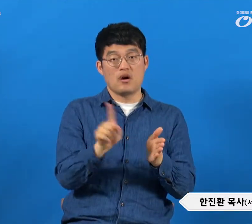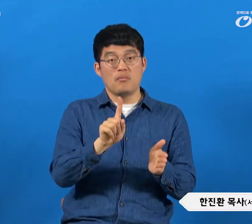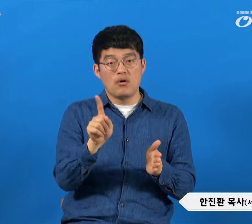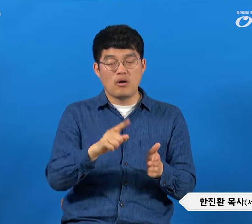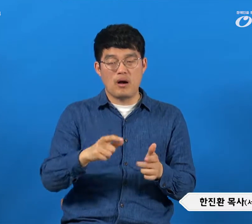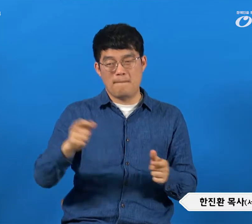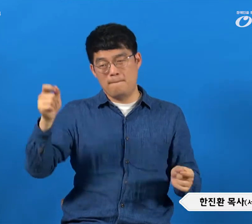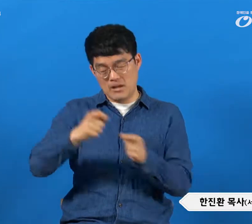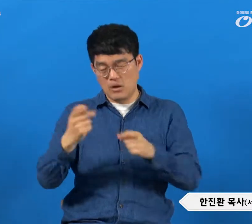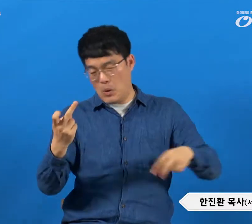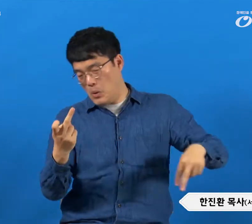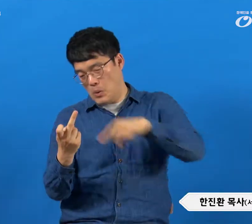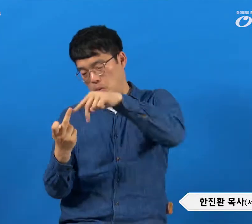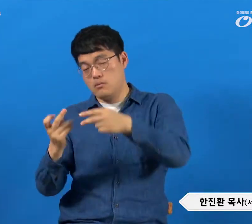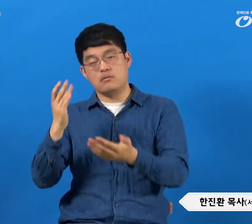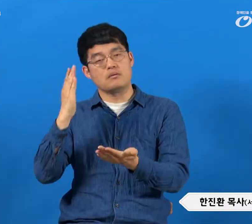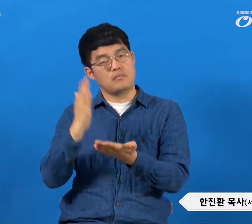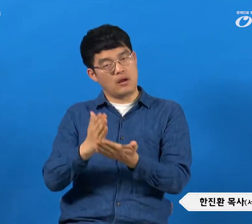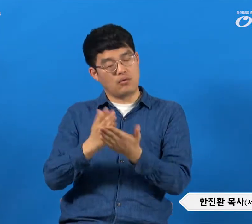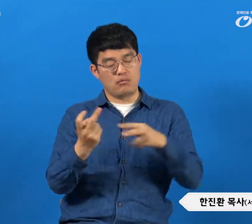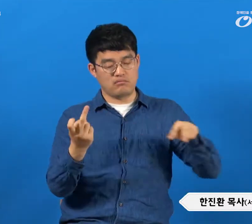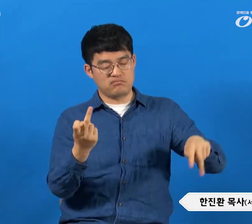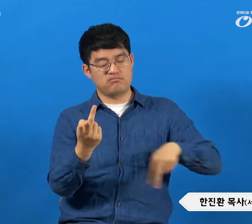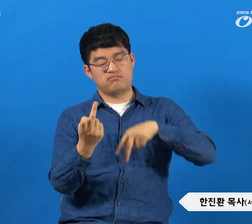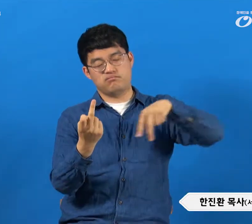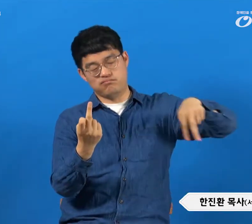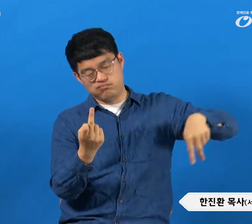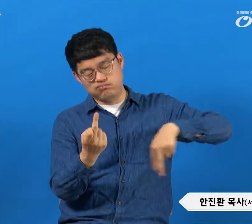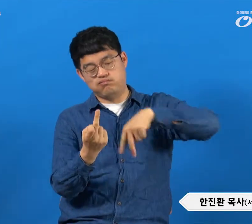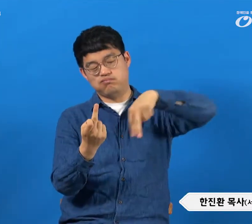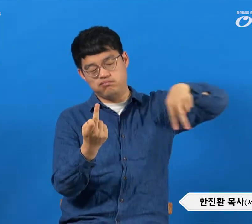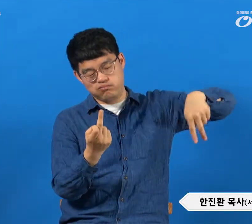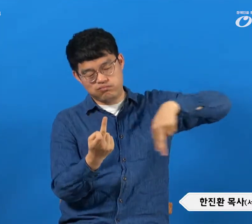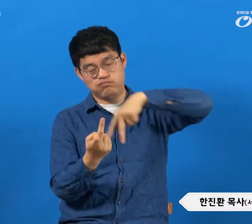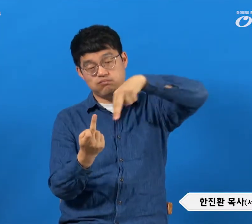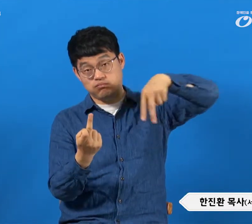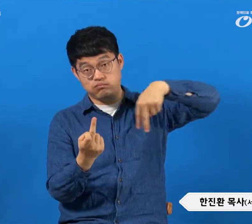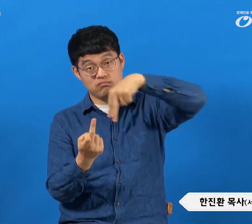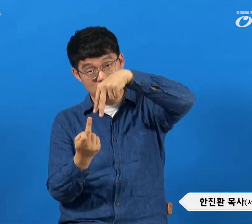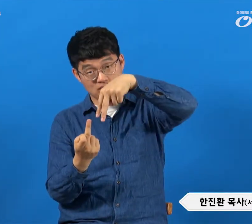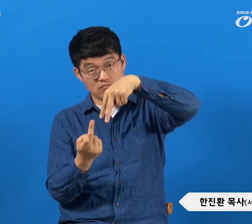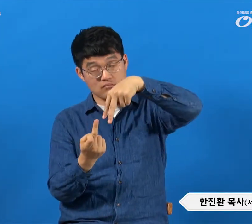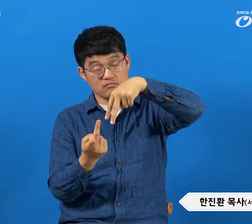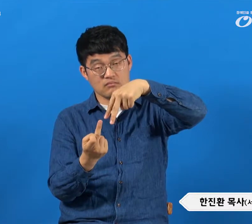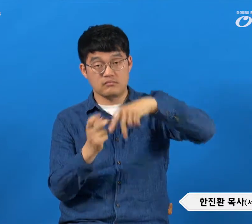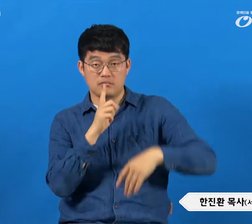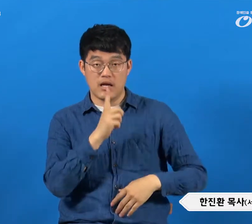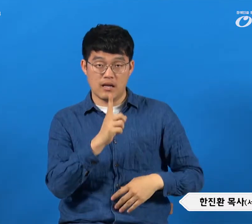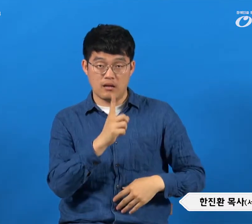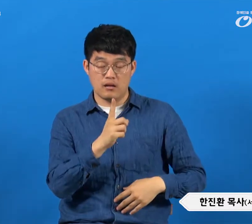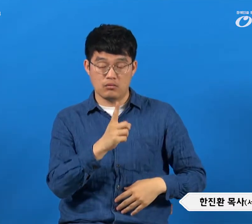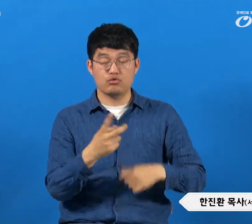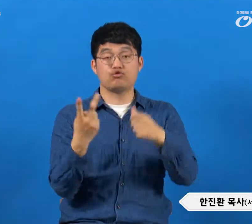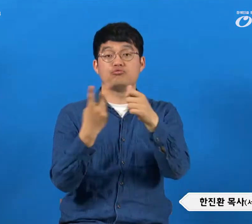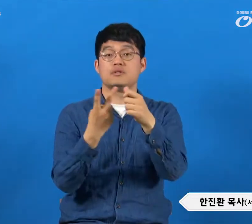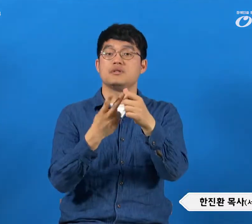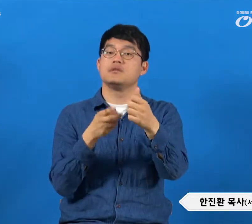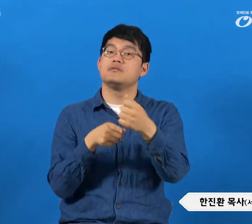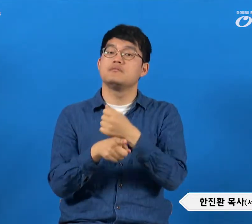가능한 한 시간을 끌면서 빙빙 돌아서 가는 것입니다. 또 한 가지 이유가